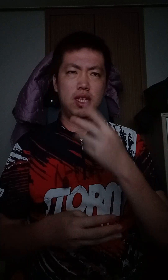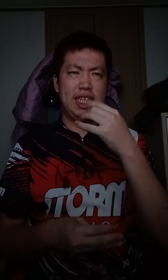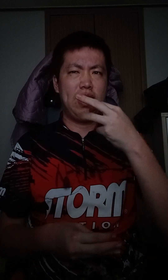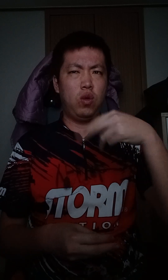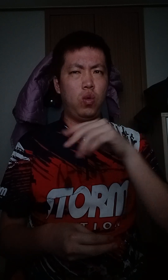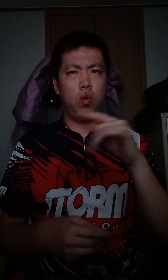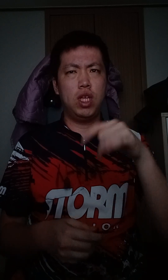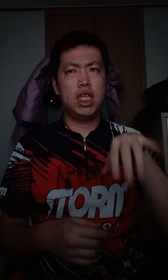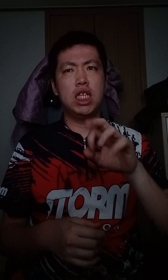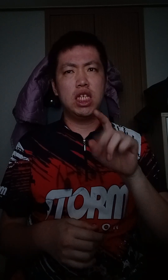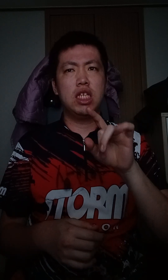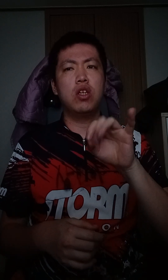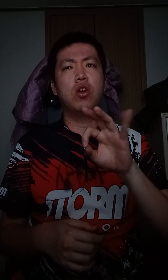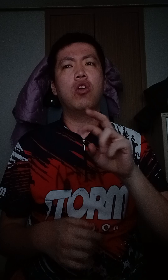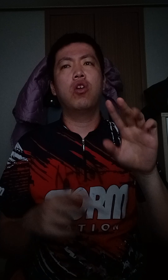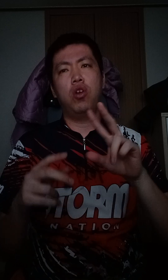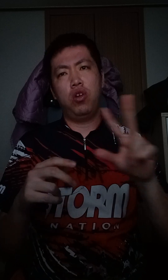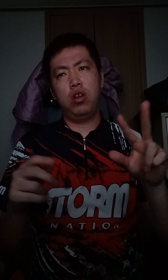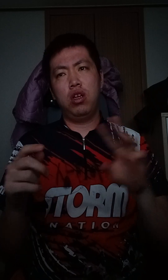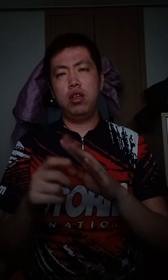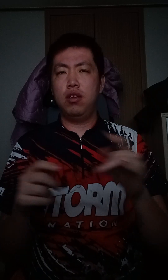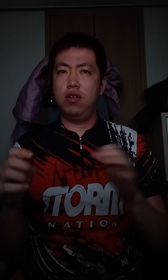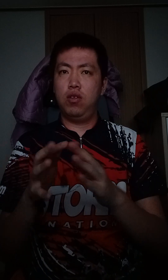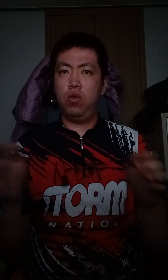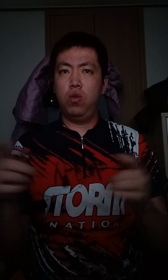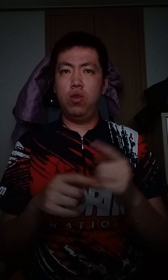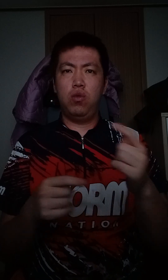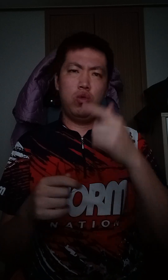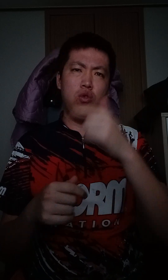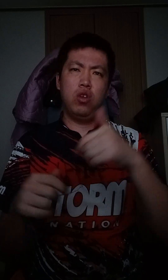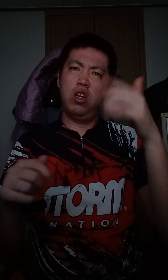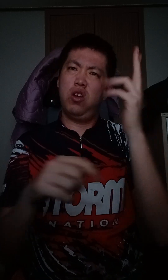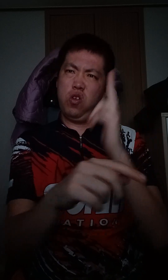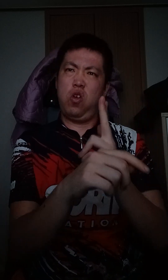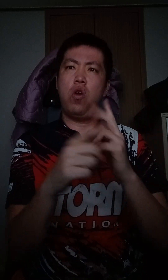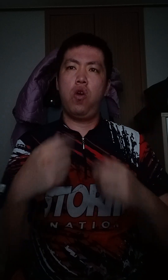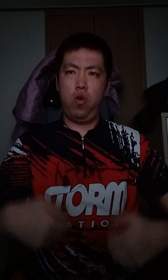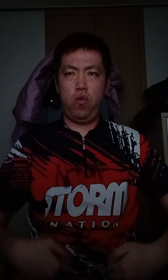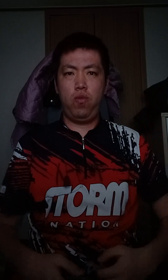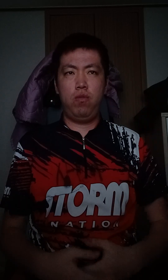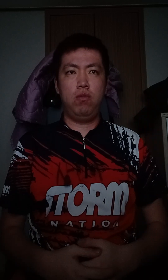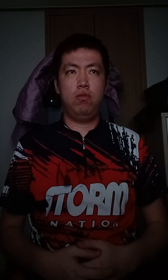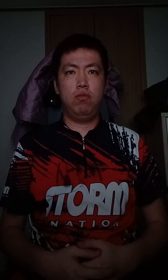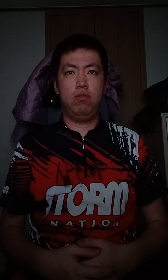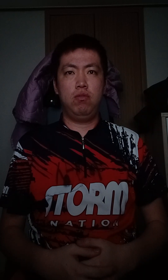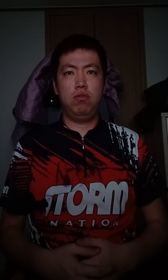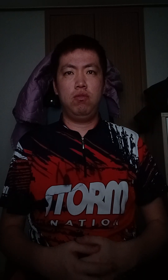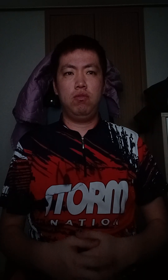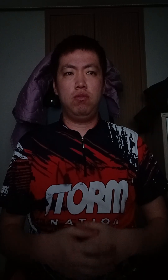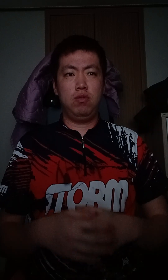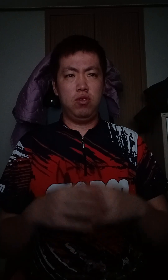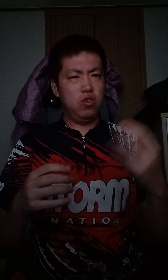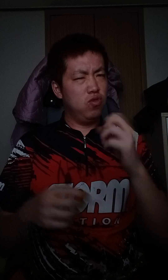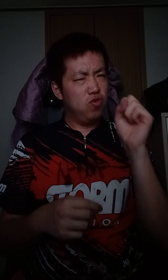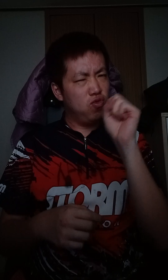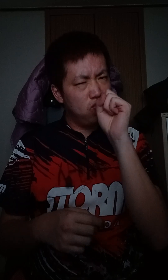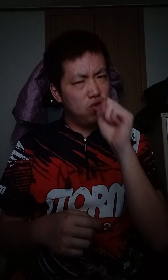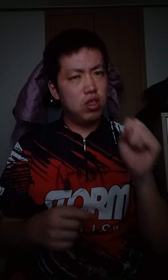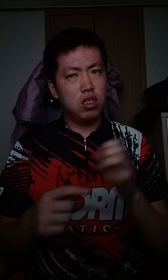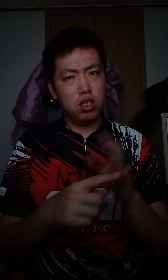농도 0.03% 이상으로 면허 정지 수준이었습니다. 충치운전 같은데 정지